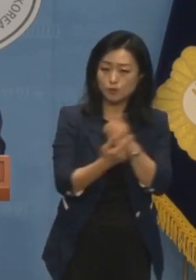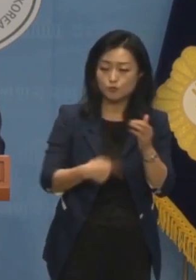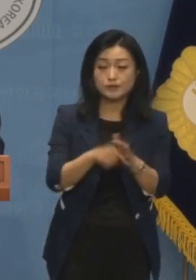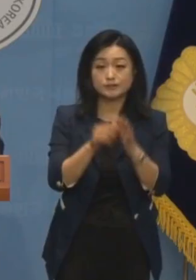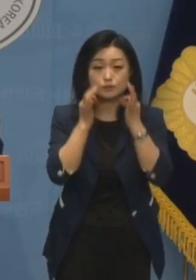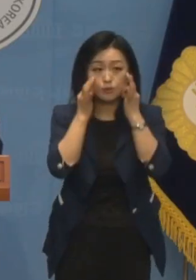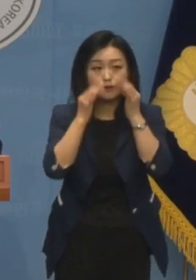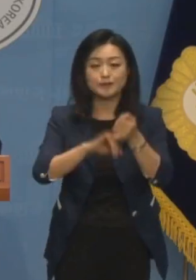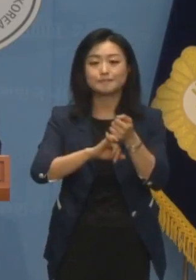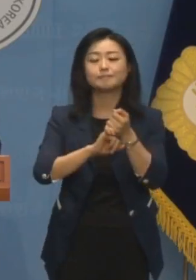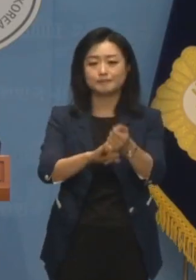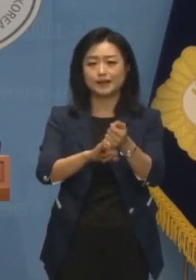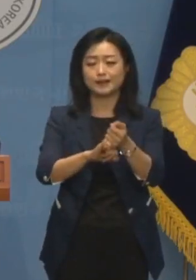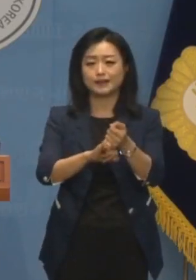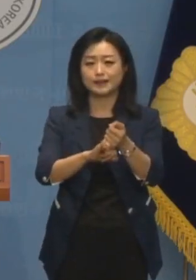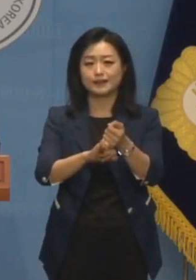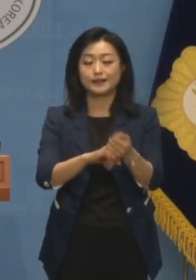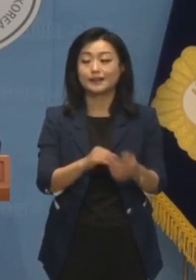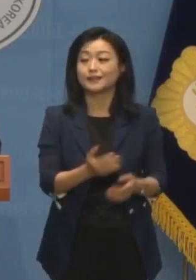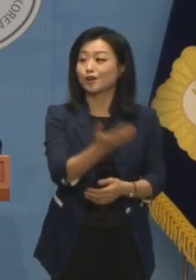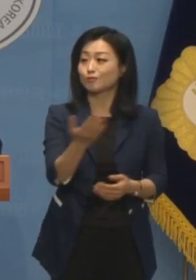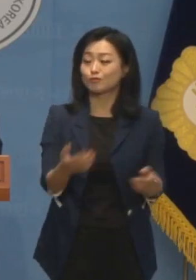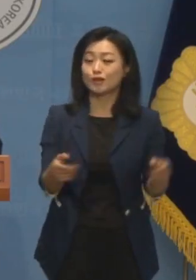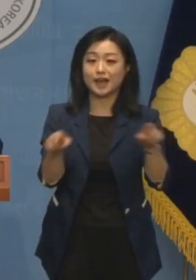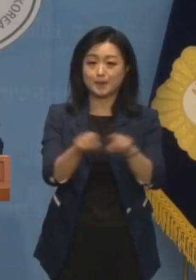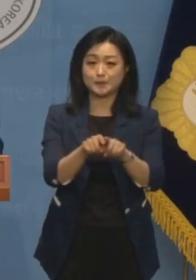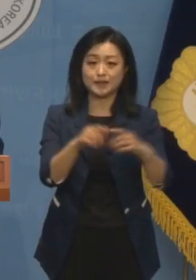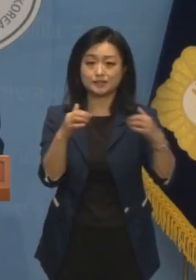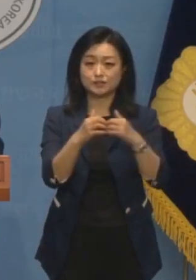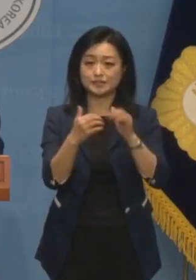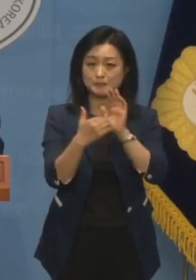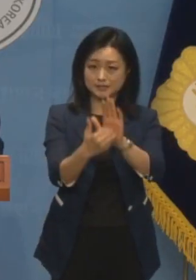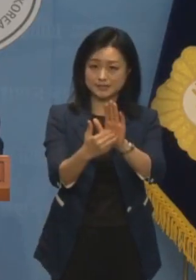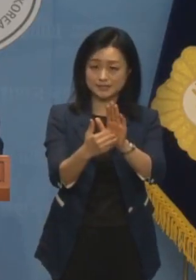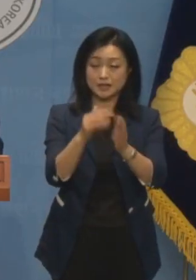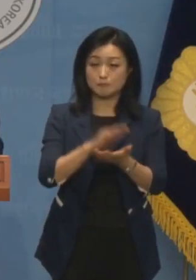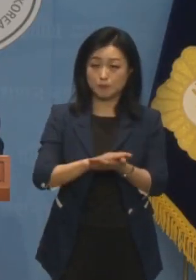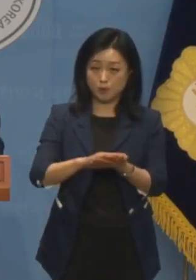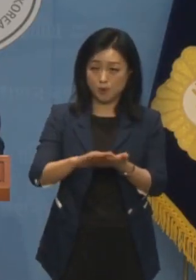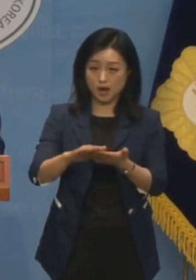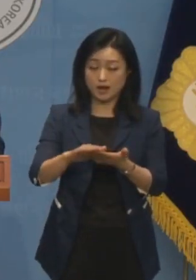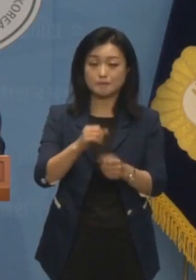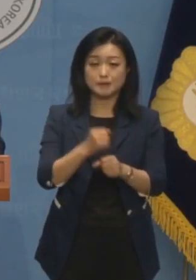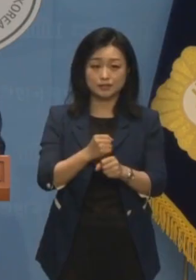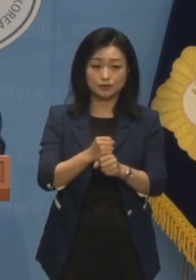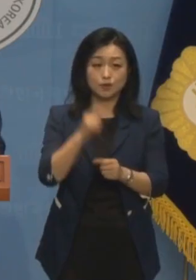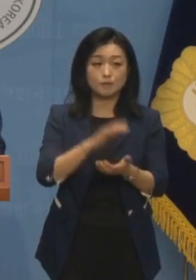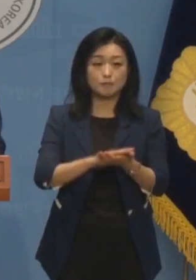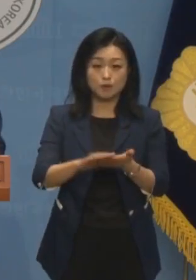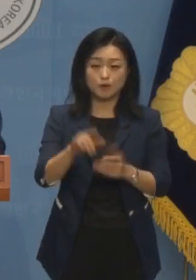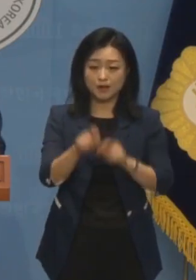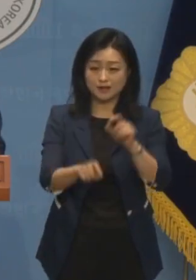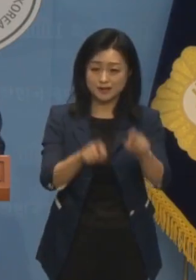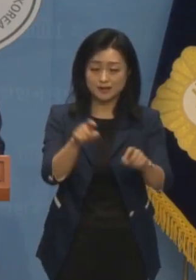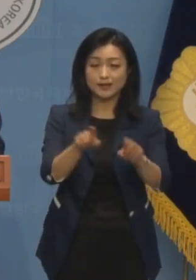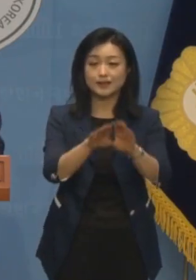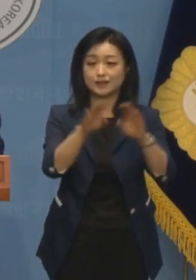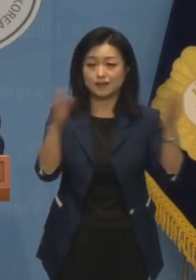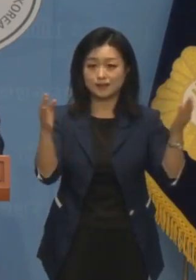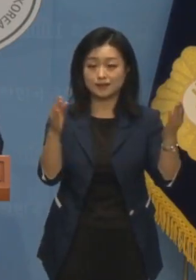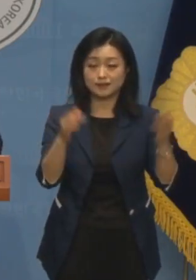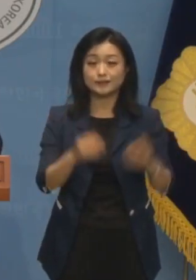노력을 다하겠습니다. 여러분과 함께 전쟁을 방지하고 평화를 관리하고 평화 정착의 길을